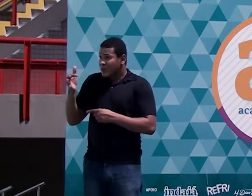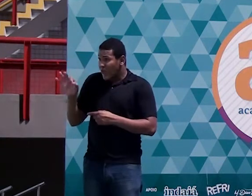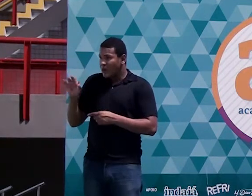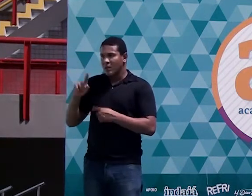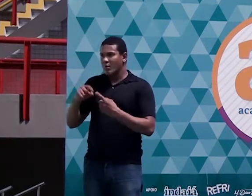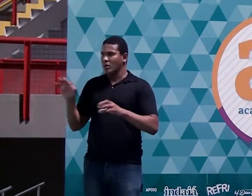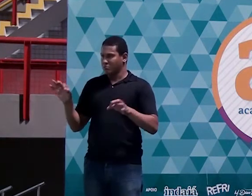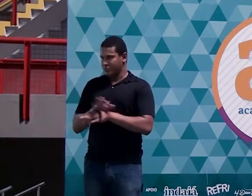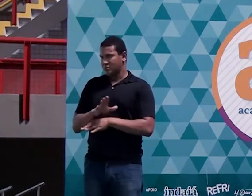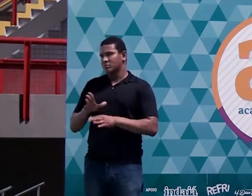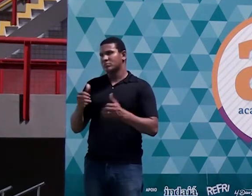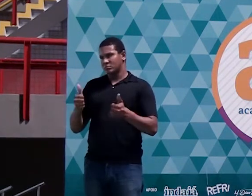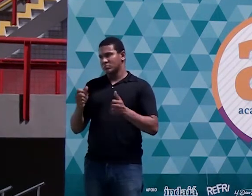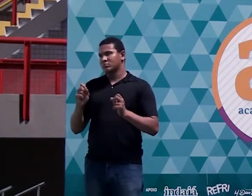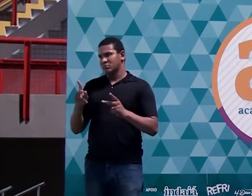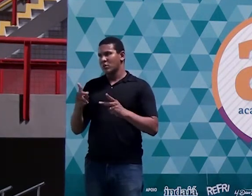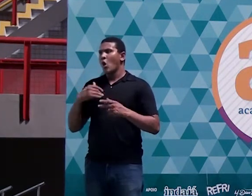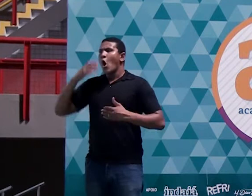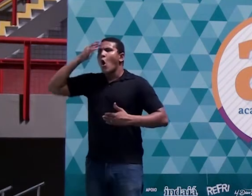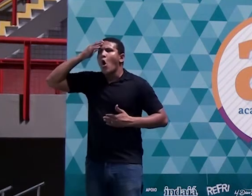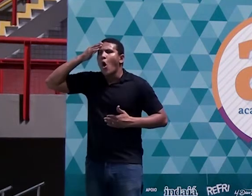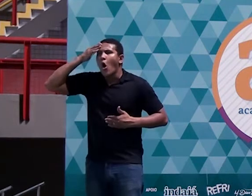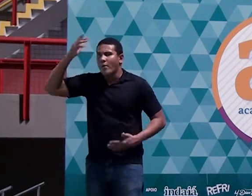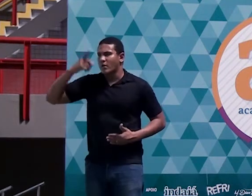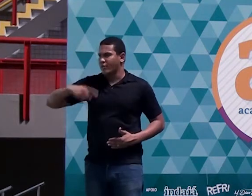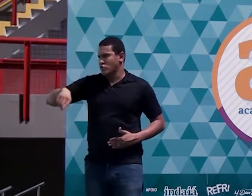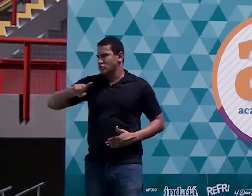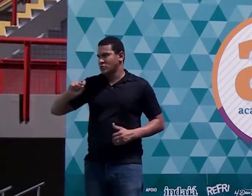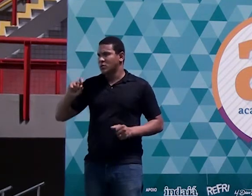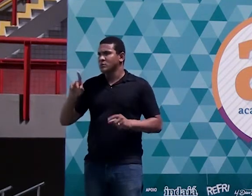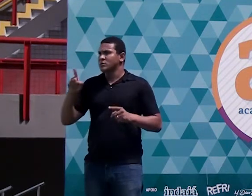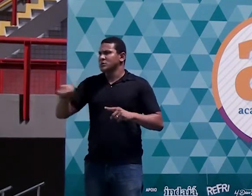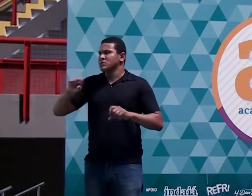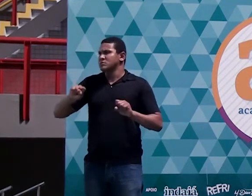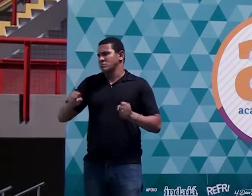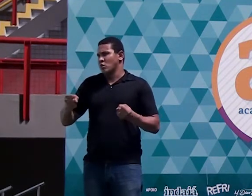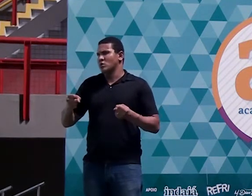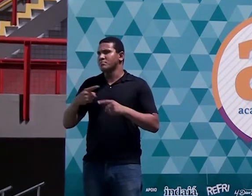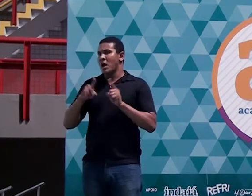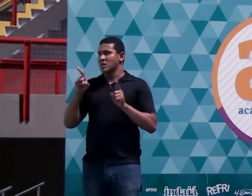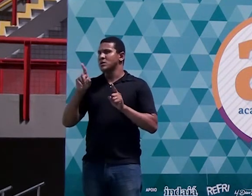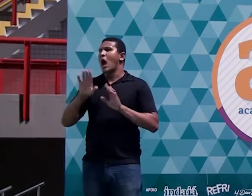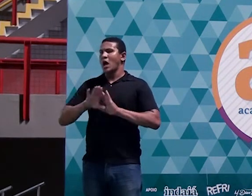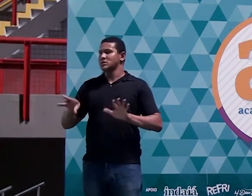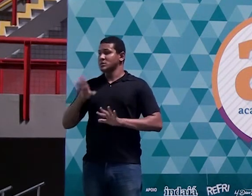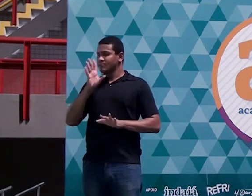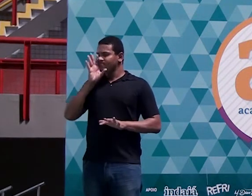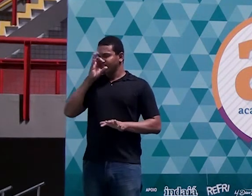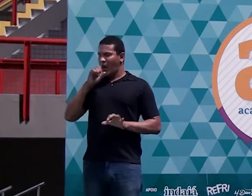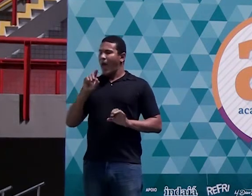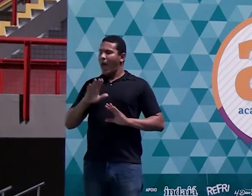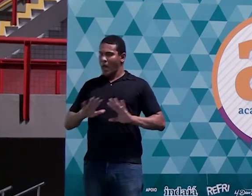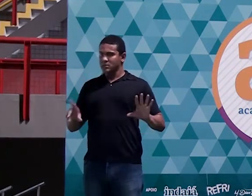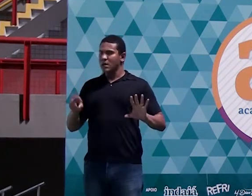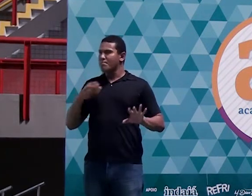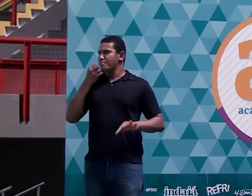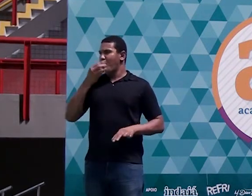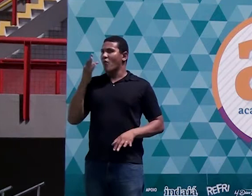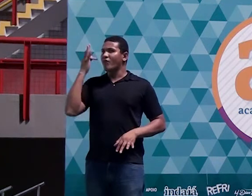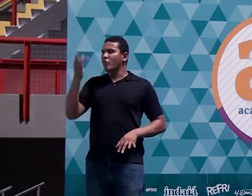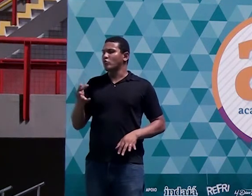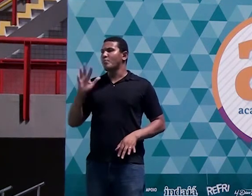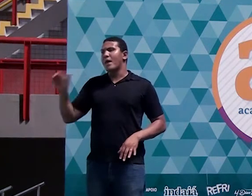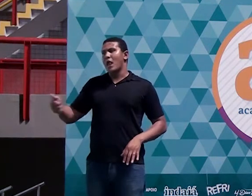mundo está aqui desde cedo, mas a gente fazer esses esforços são os diferenciais. Tá certo? Beleza? Sempre quem fica